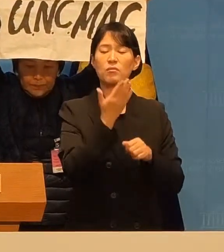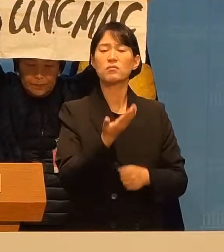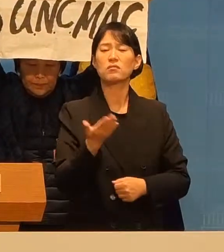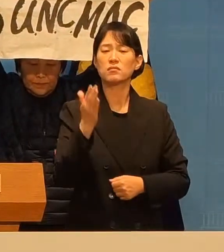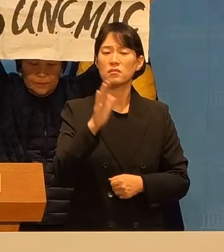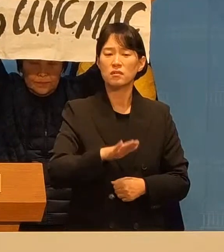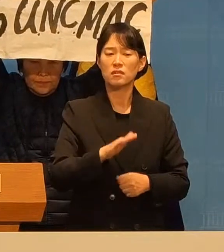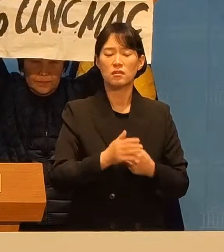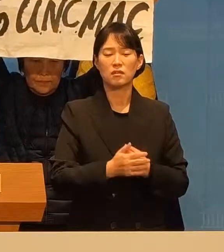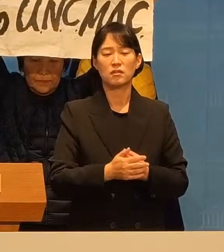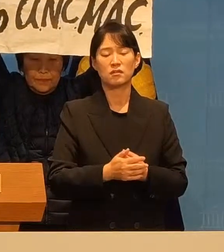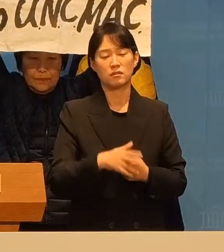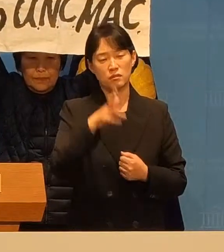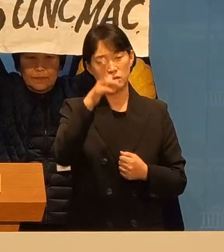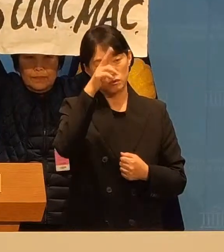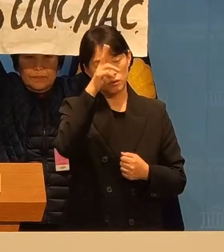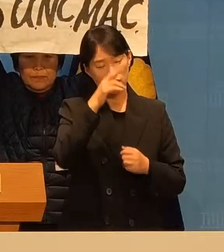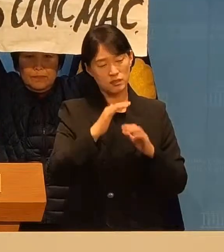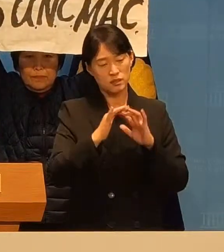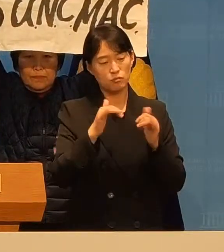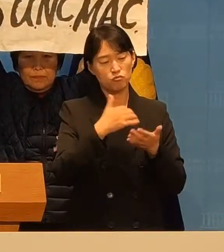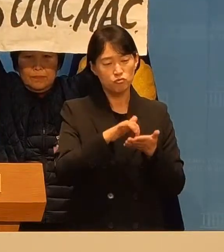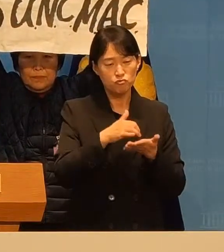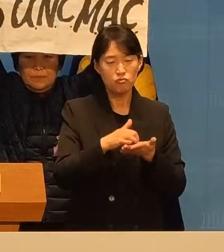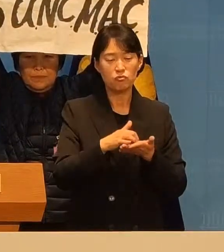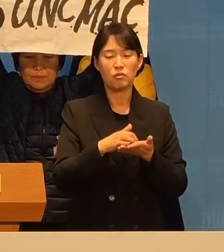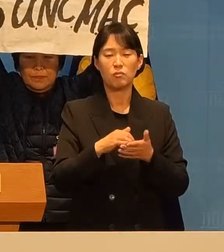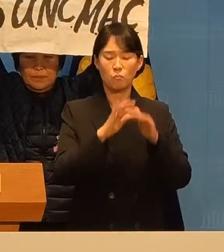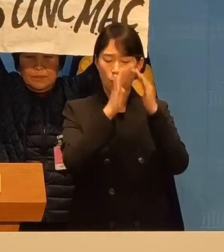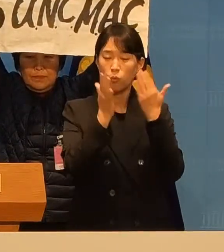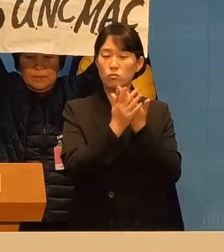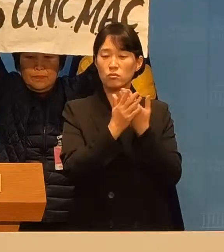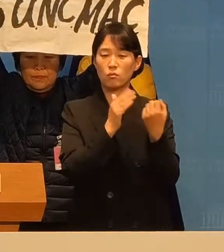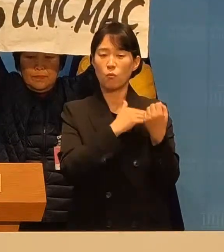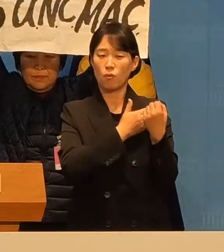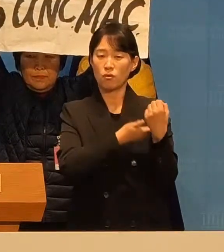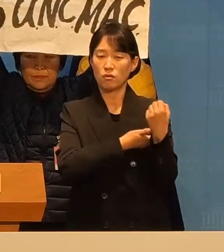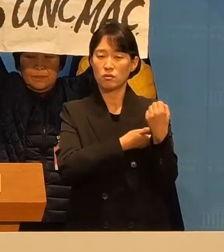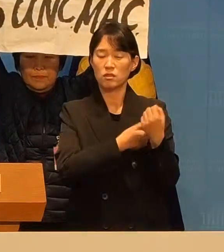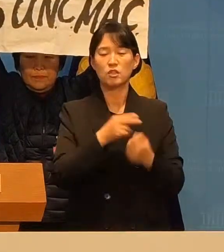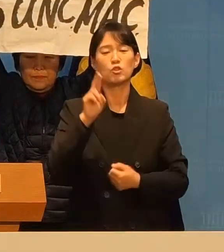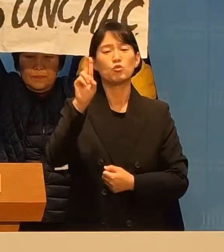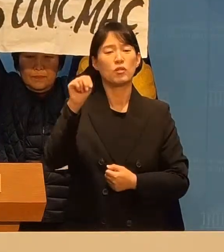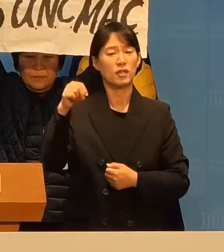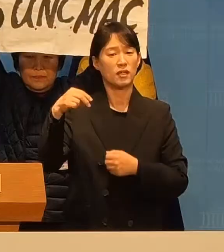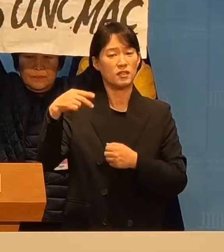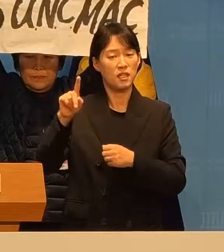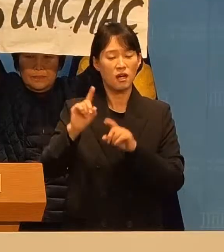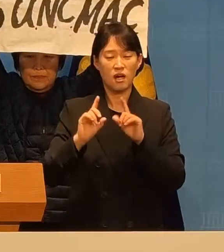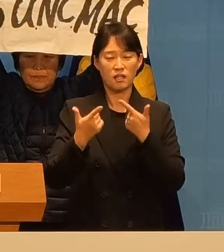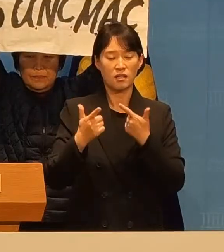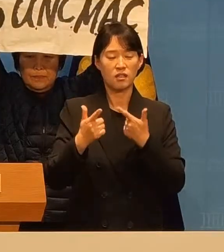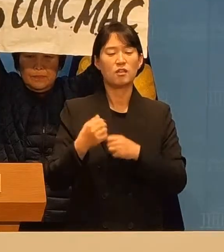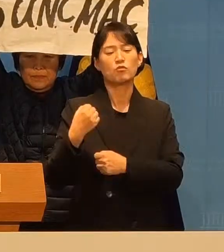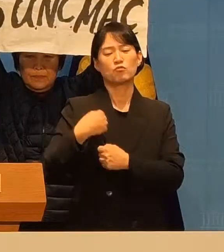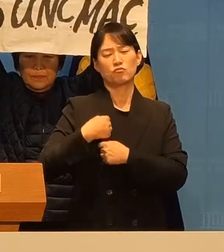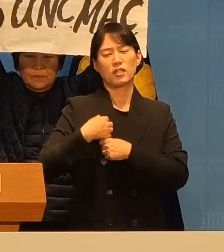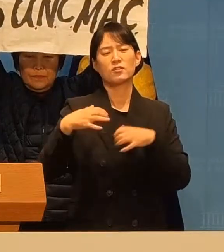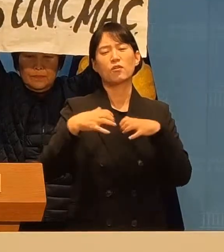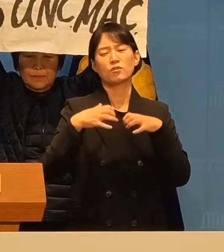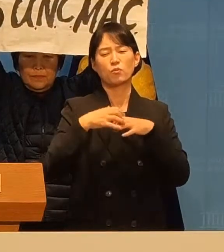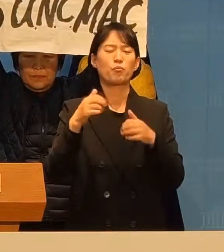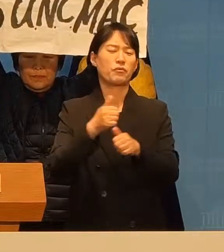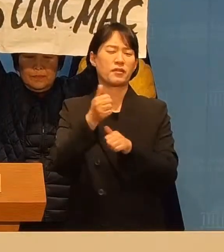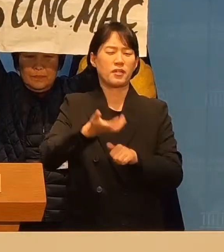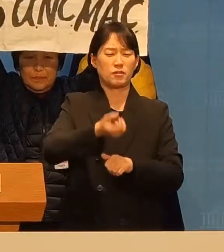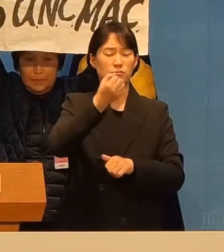민정경찰 부대에 관한 인원수와 휴대무기에 관한 모든 결정 권한은 유엔사가 아니라 군사정전위원회에 있습니다. 따라서